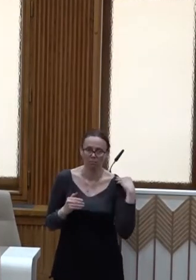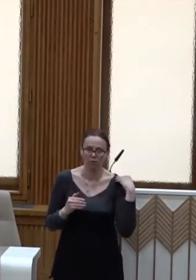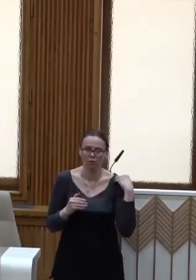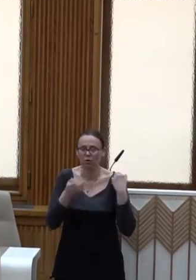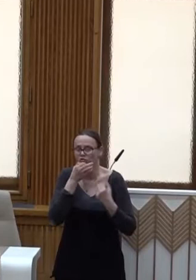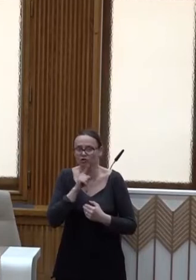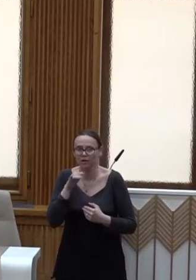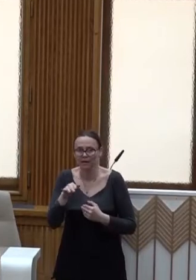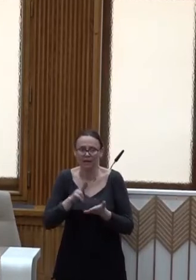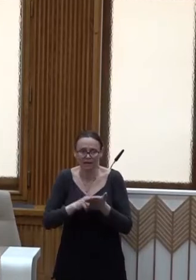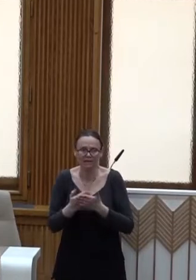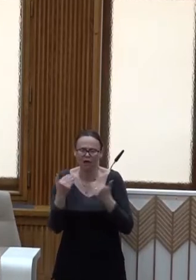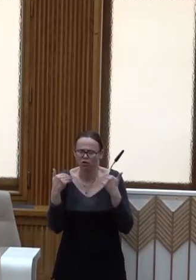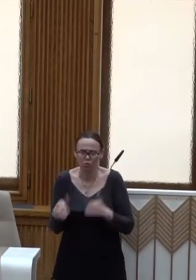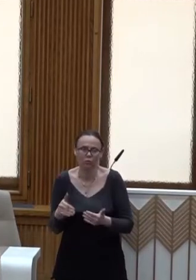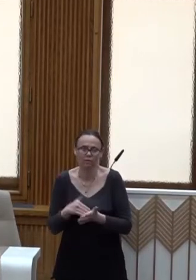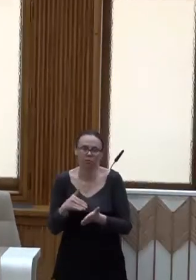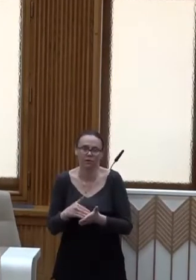gre za dejansko nujne potrebe.